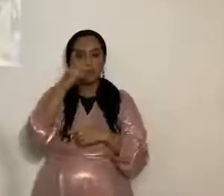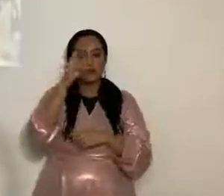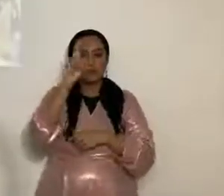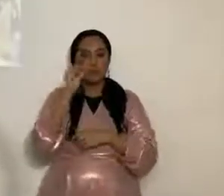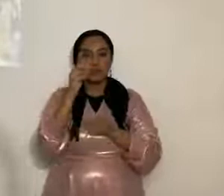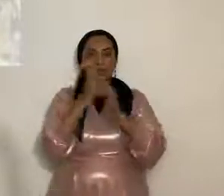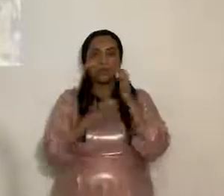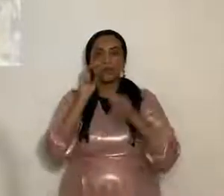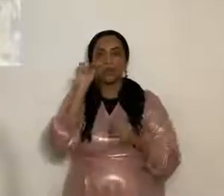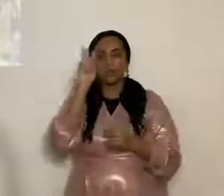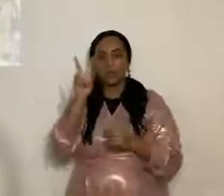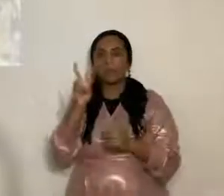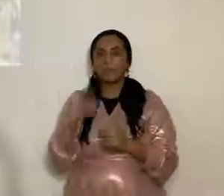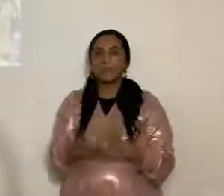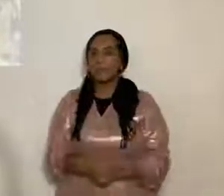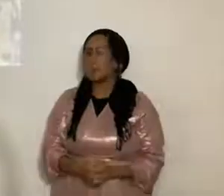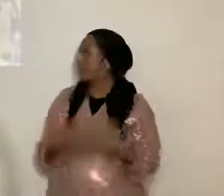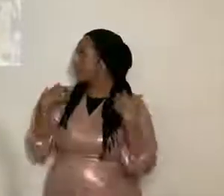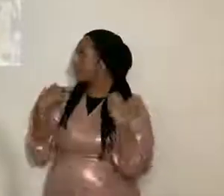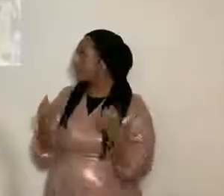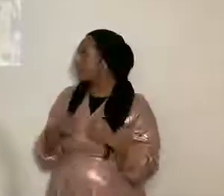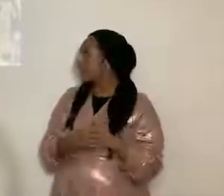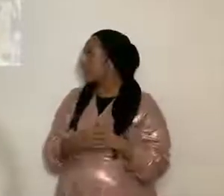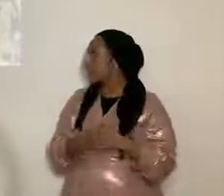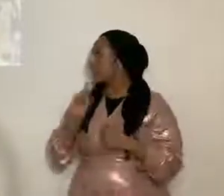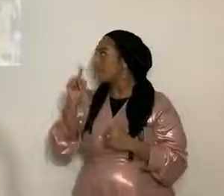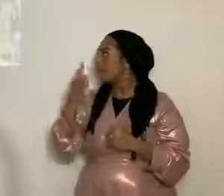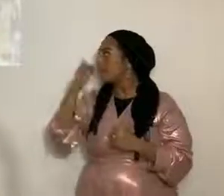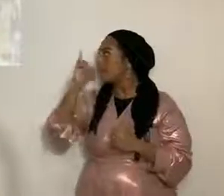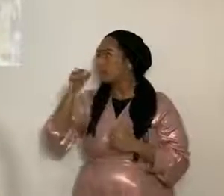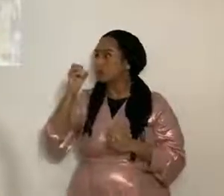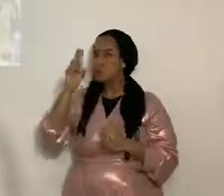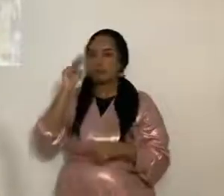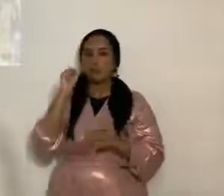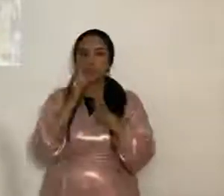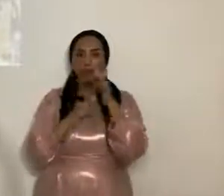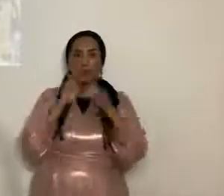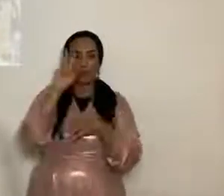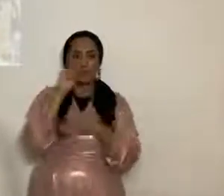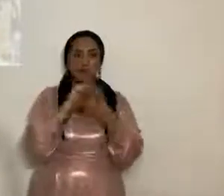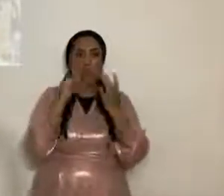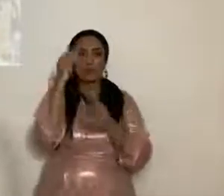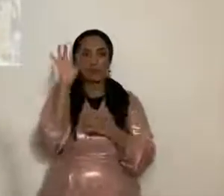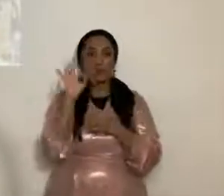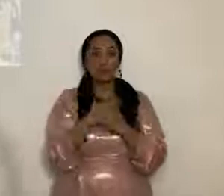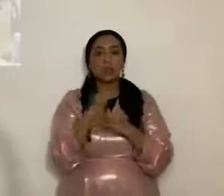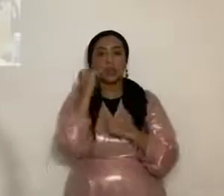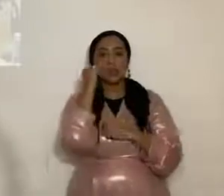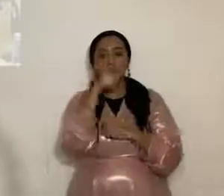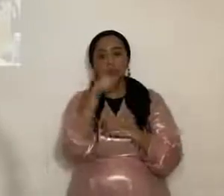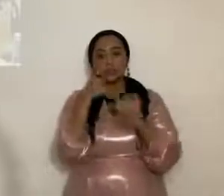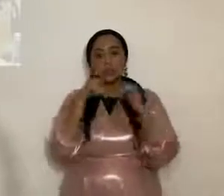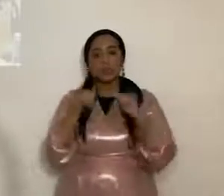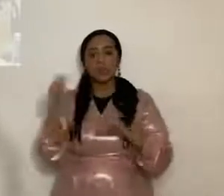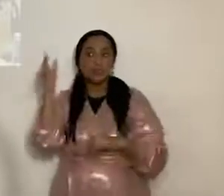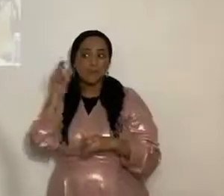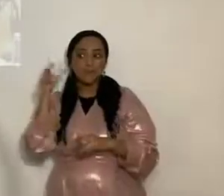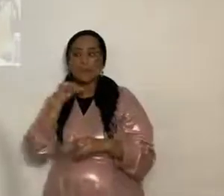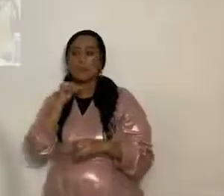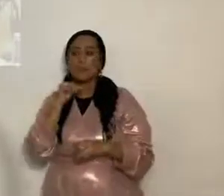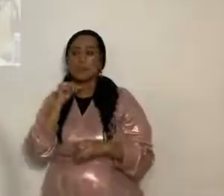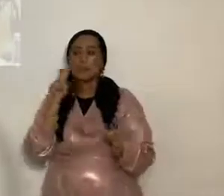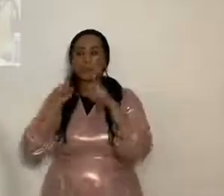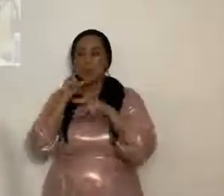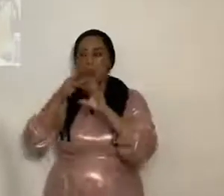2. Vamos rápido, amados aquí, con fuerza. Primera de Juan, capítulo 2, verso 19. Si tú sigues escuchando apóstatas,